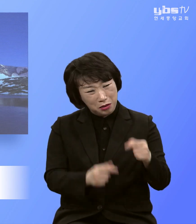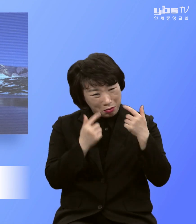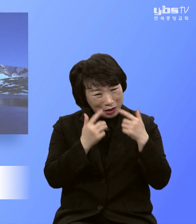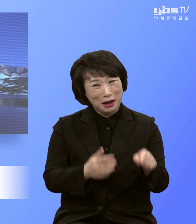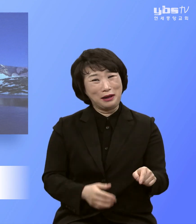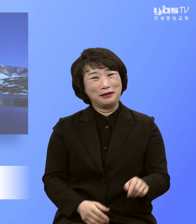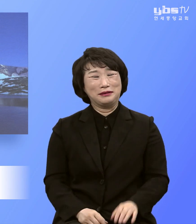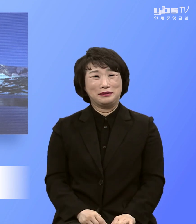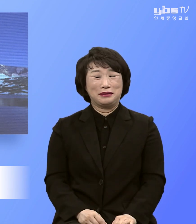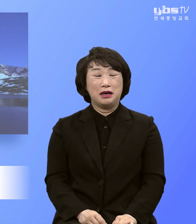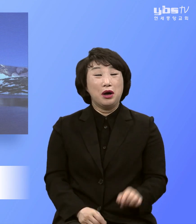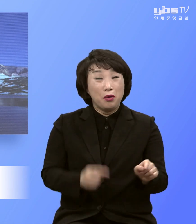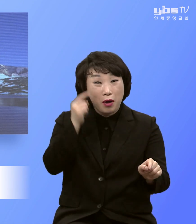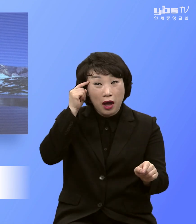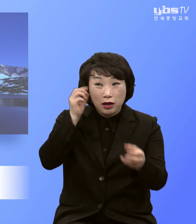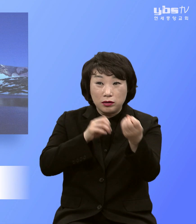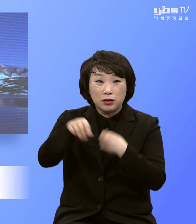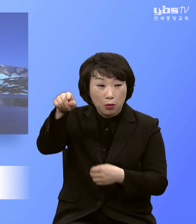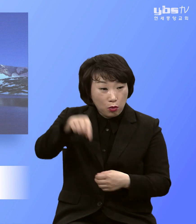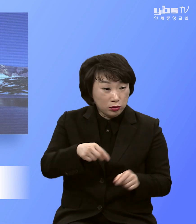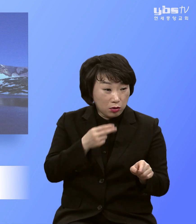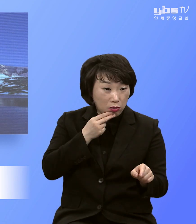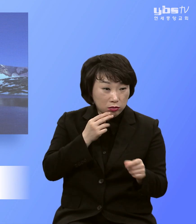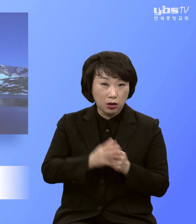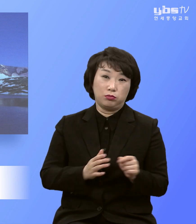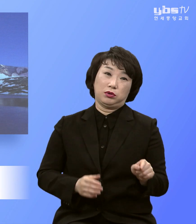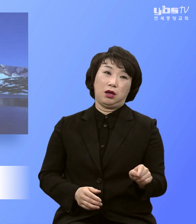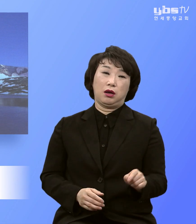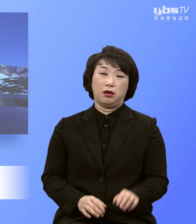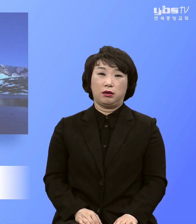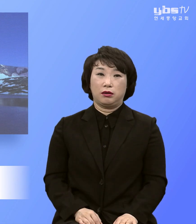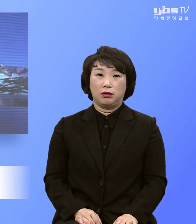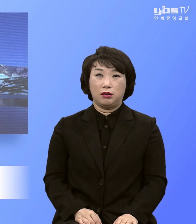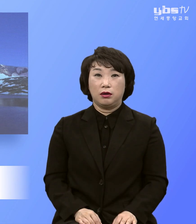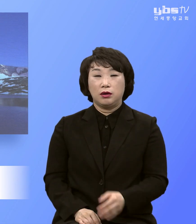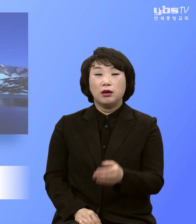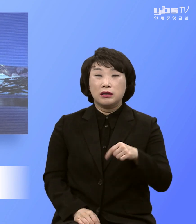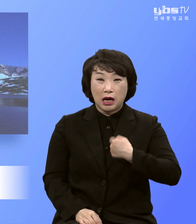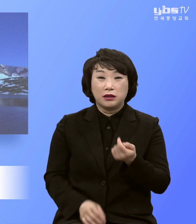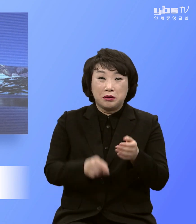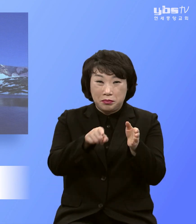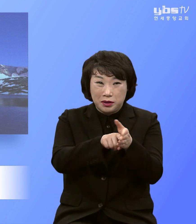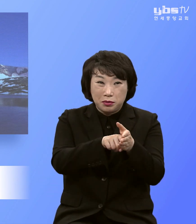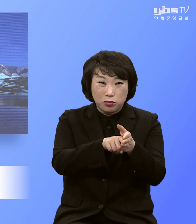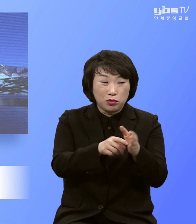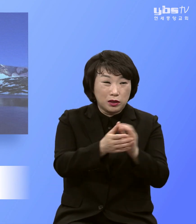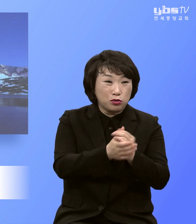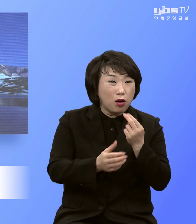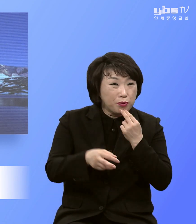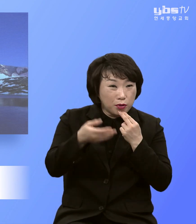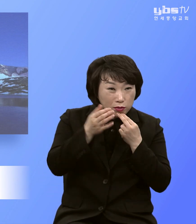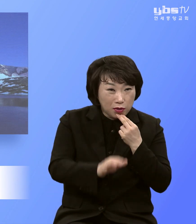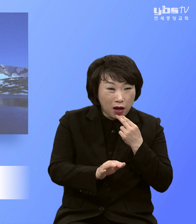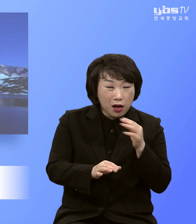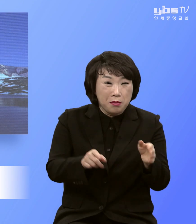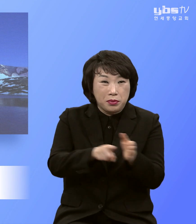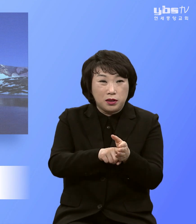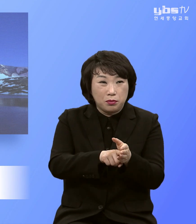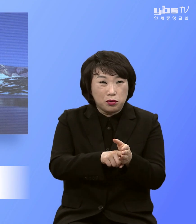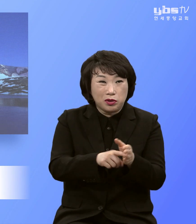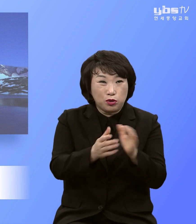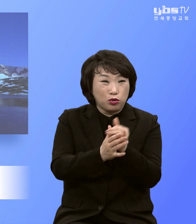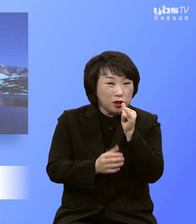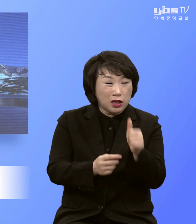분명한 것은 응답이 안 왔다는 것 아니요. 자기는 믿음으로 하지 않고도 믿음을 했다고